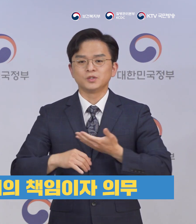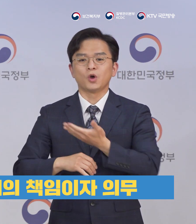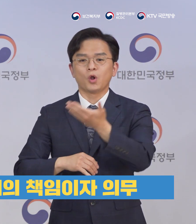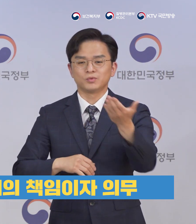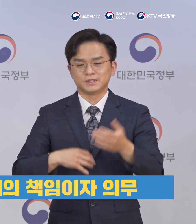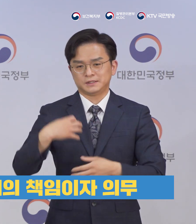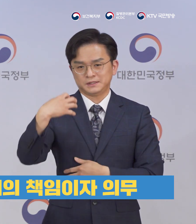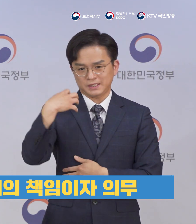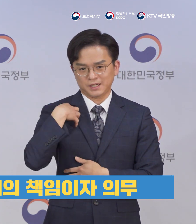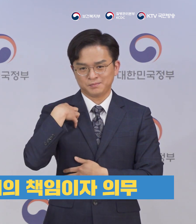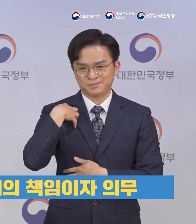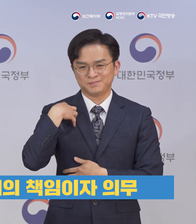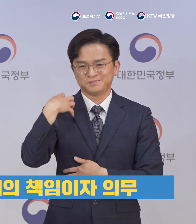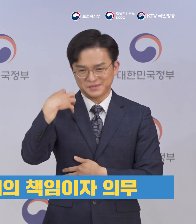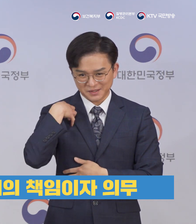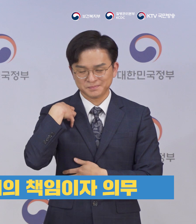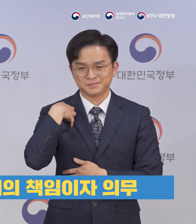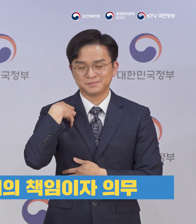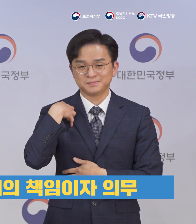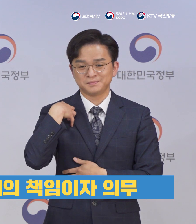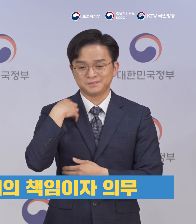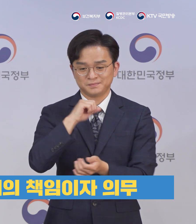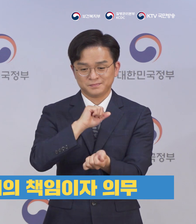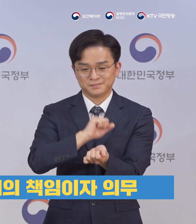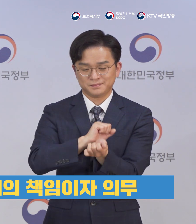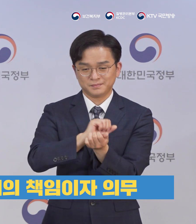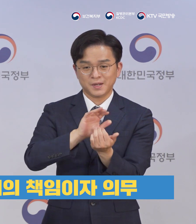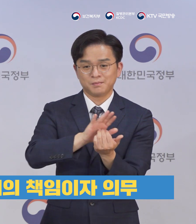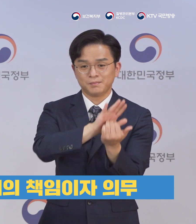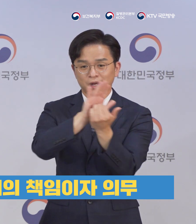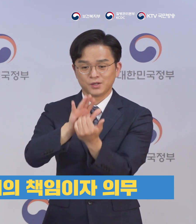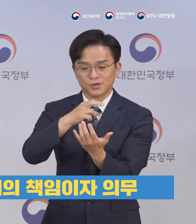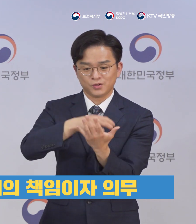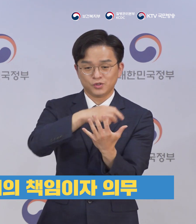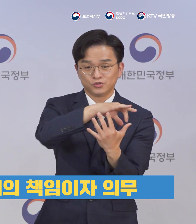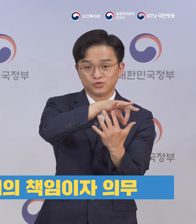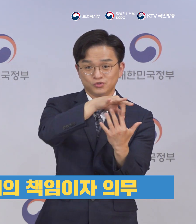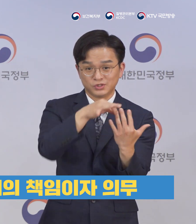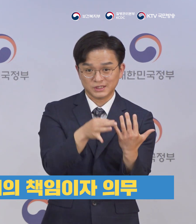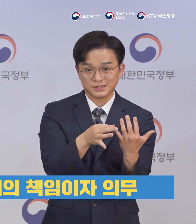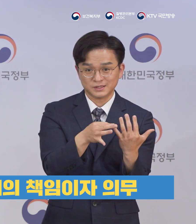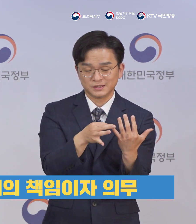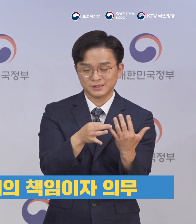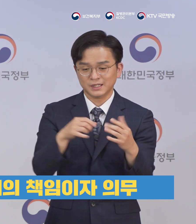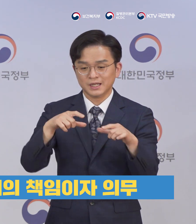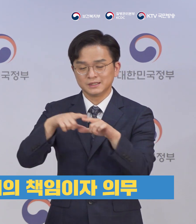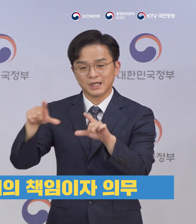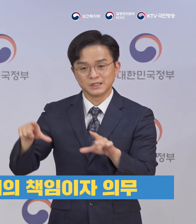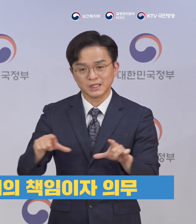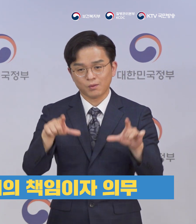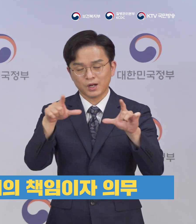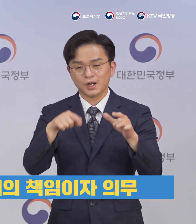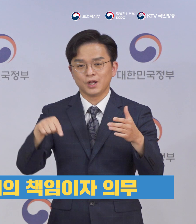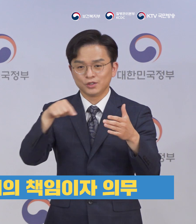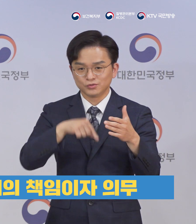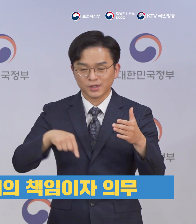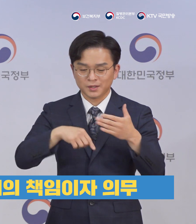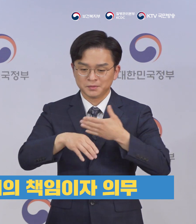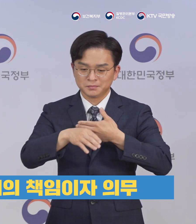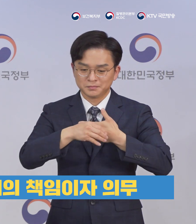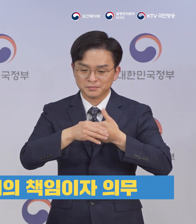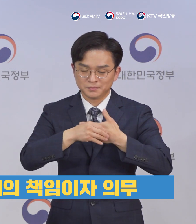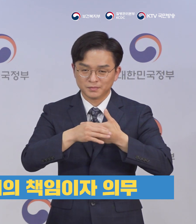방역수칙 준수는 우리 사회 전체의 책임이자 의무입니다. 우리는 방역수칙이 일상생활